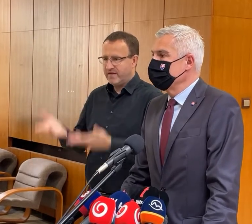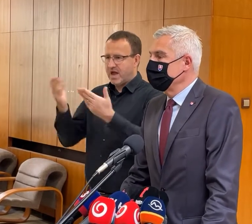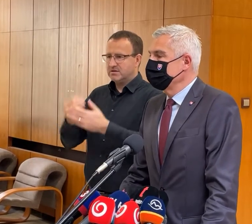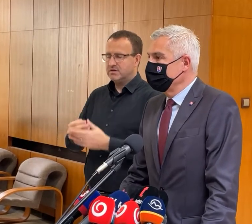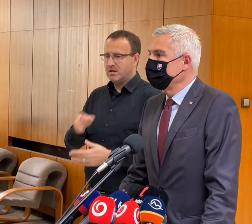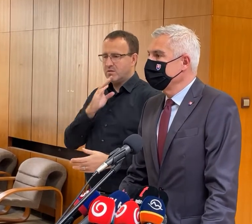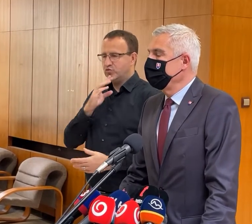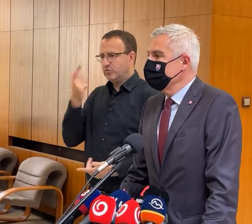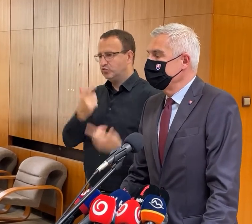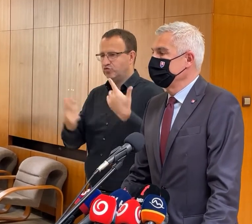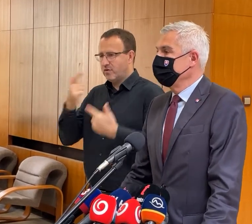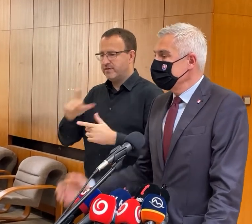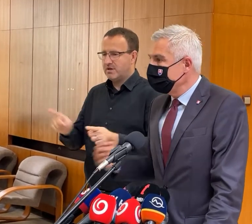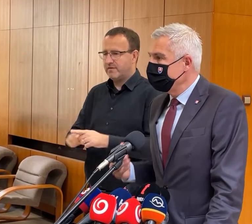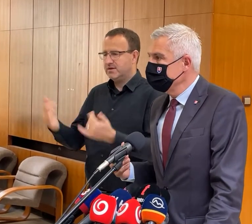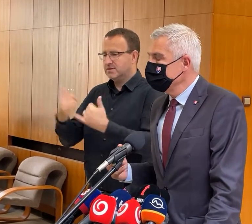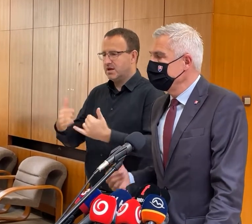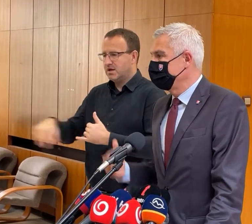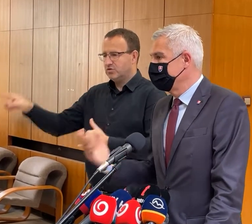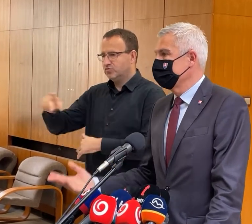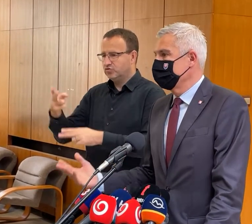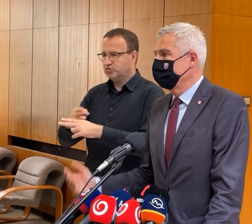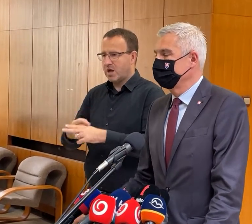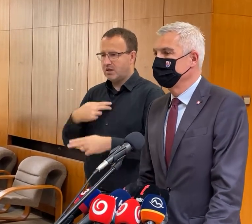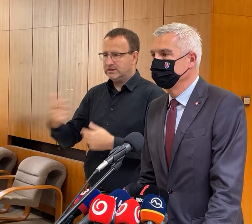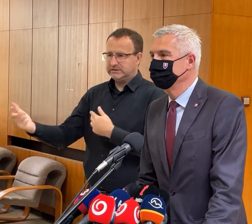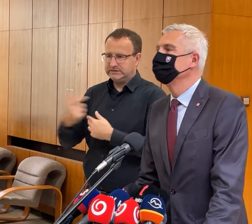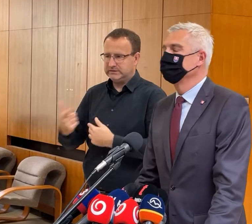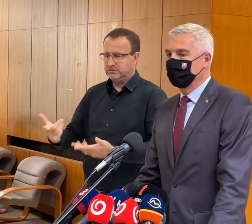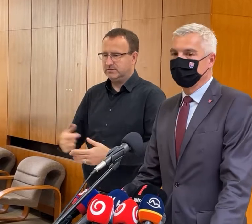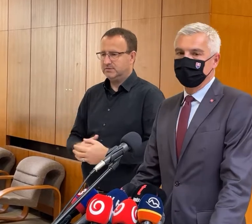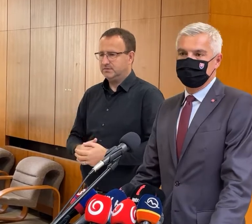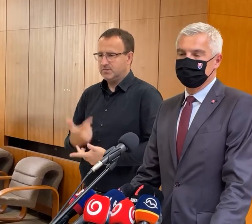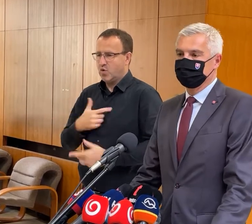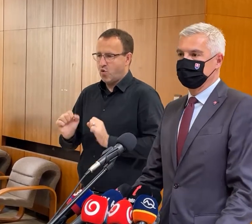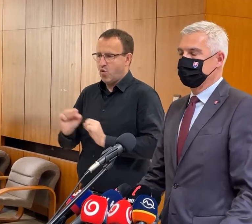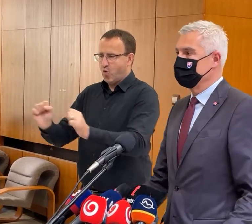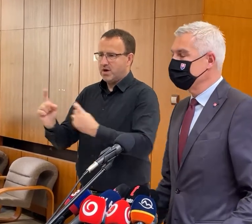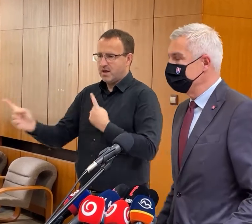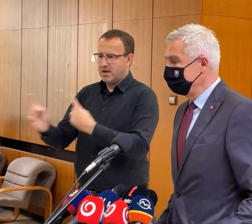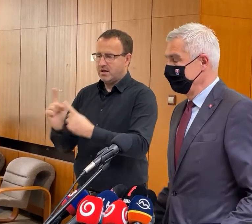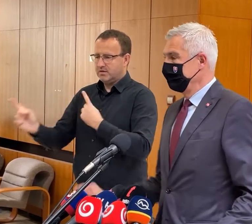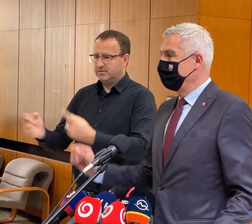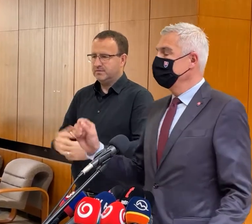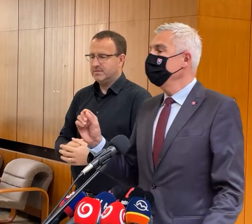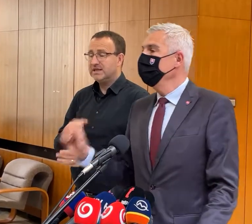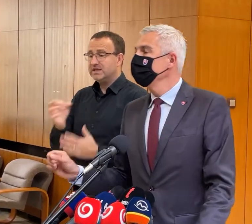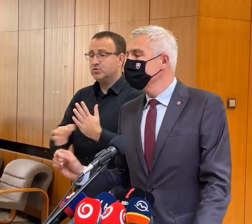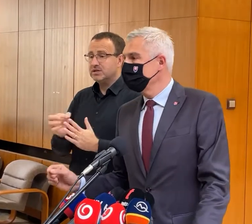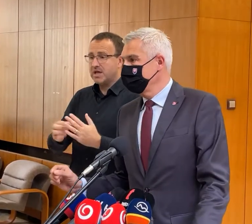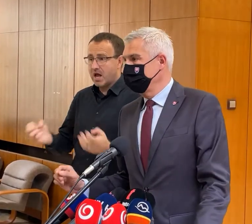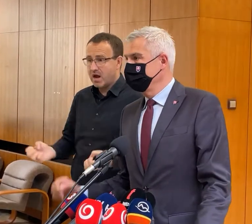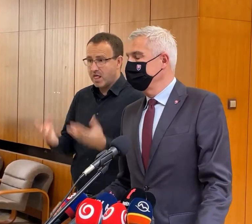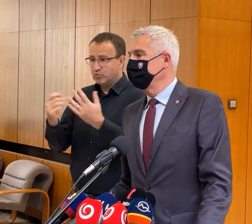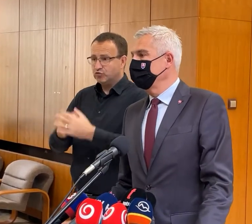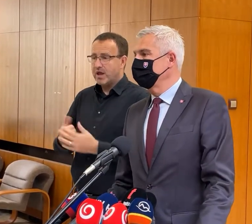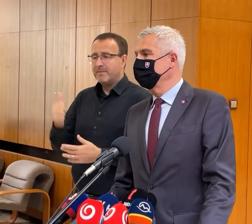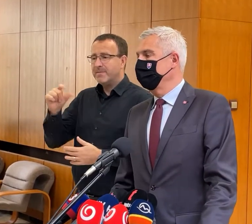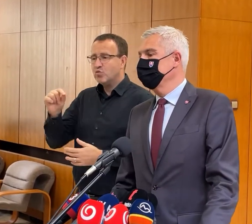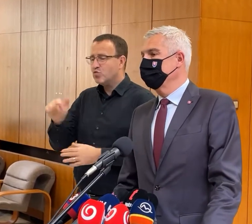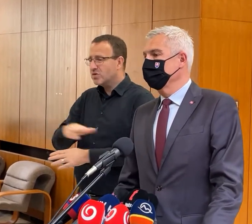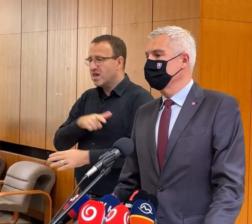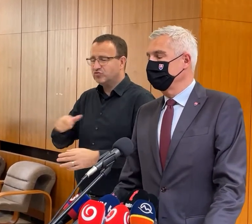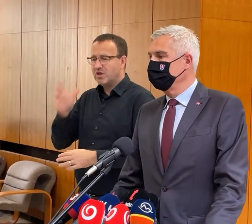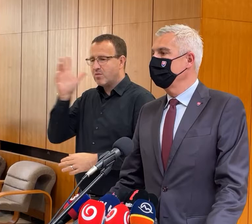nemôžeme čudovať, že na to reagujú aj ostatní. My sa chránime a chránia sa aj oni. Ako náhle sa situácia zlepší, ani minútu dlhšie nebude trvať